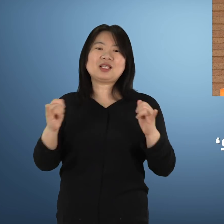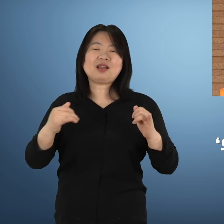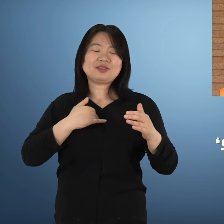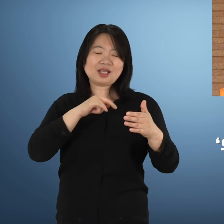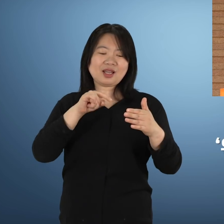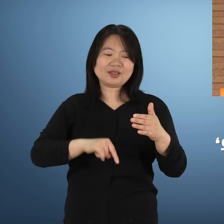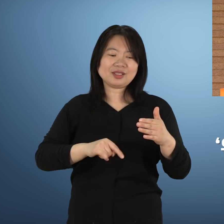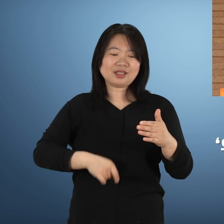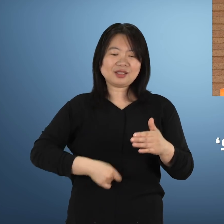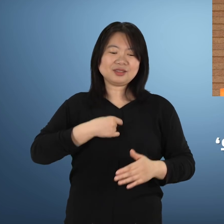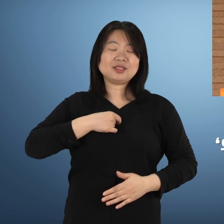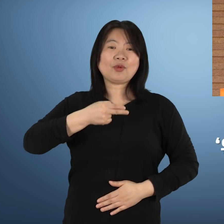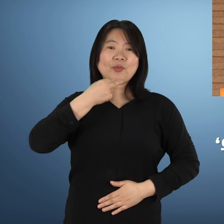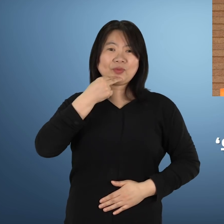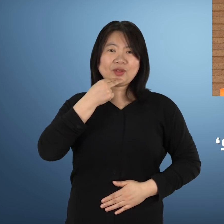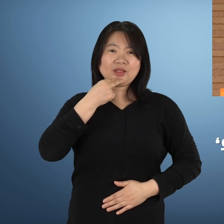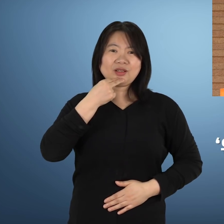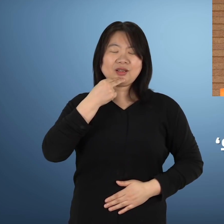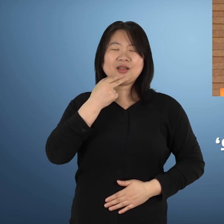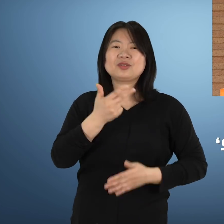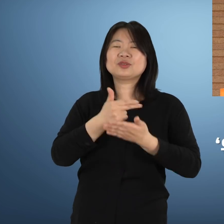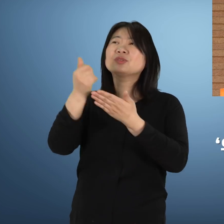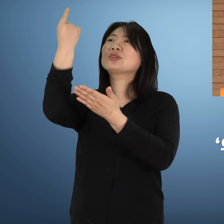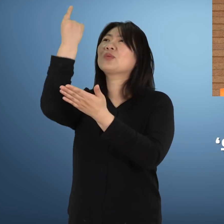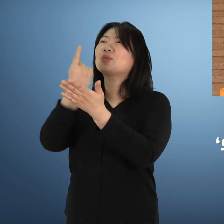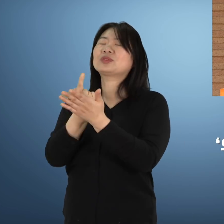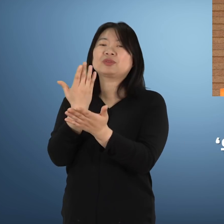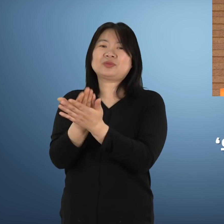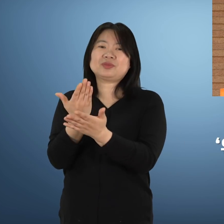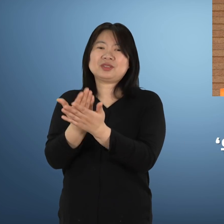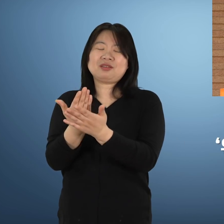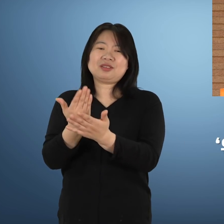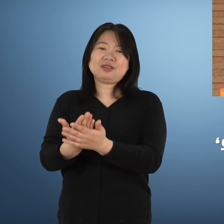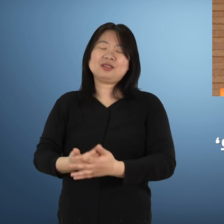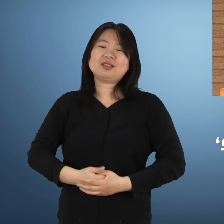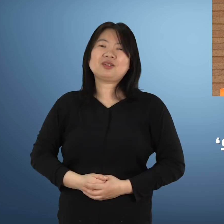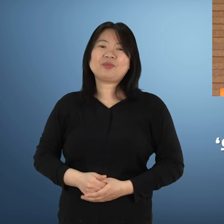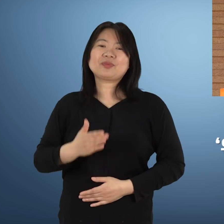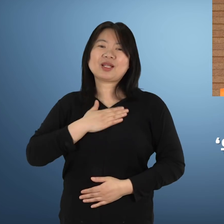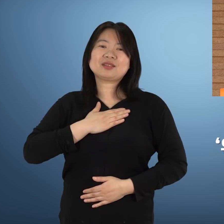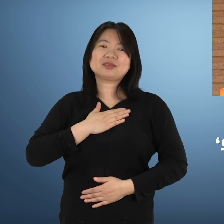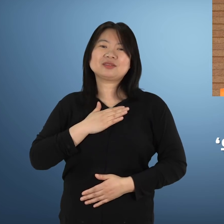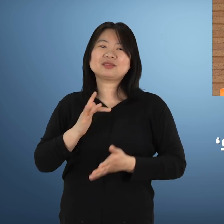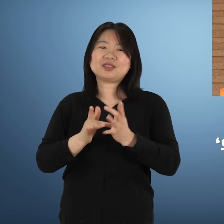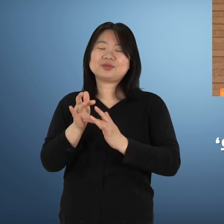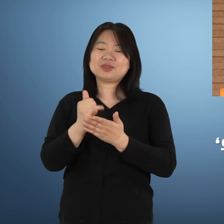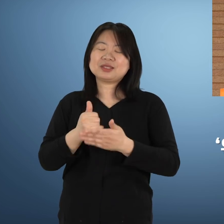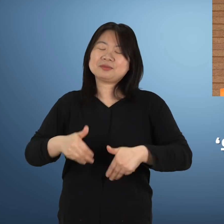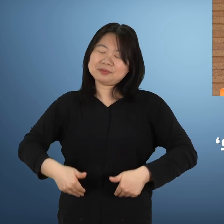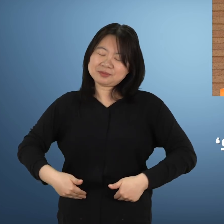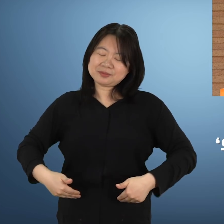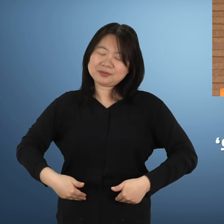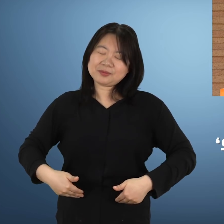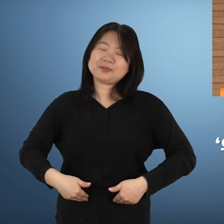안에 의가 없구나. 주님 오시옵소서. 나는 그리스도가 필요합니다.